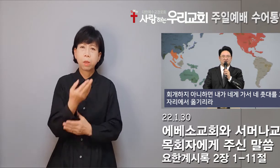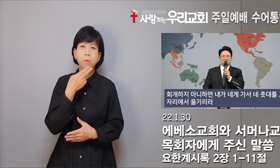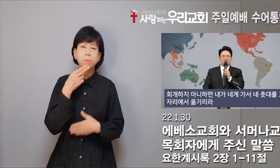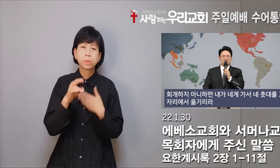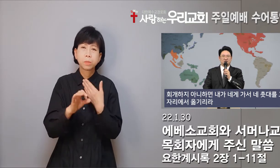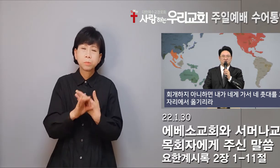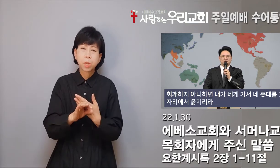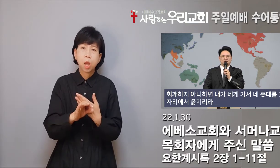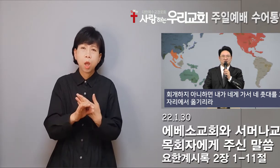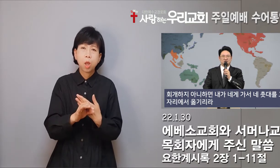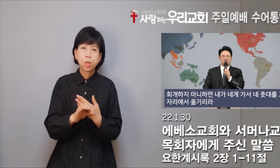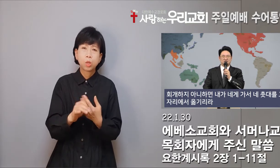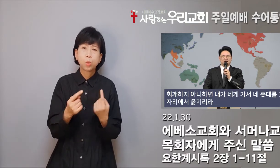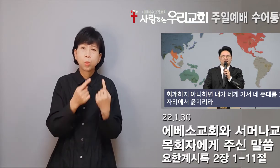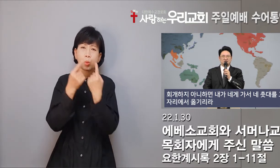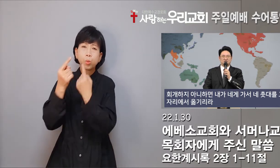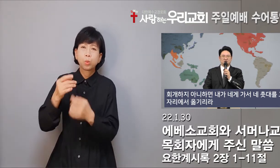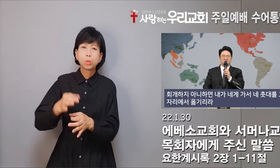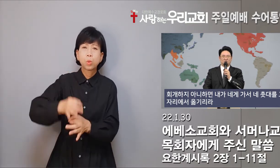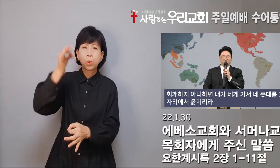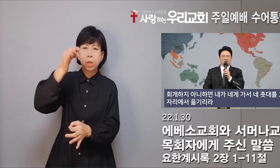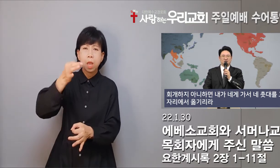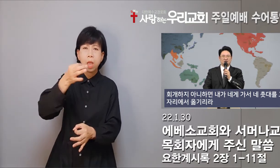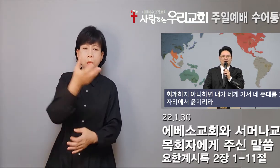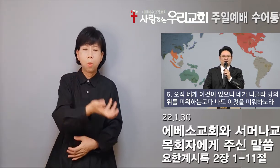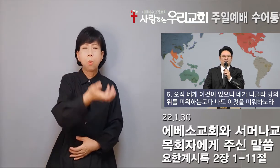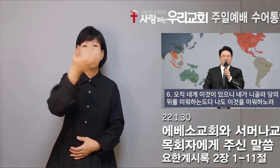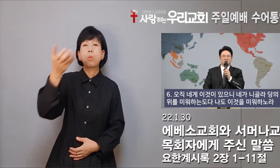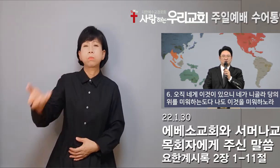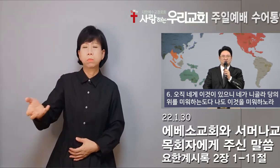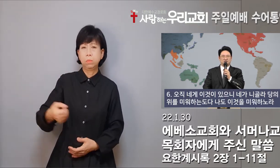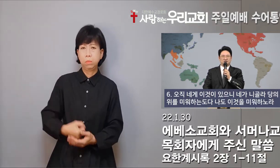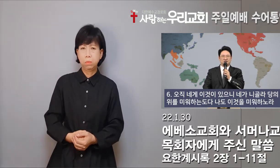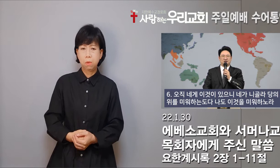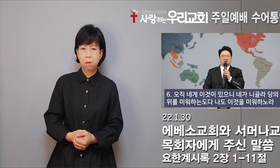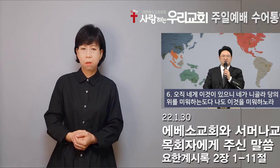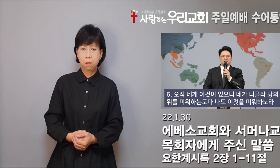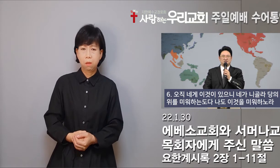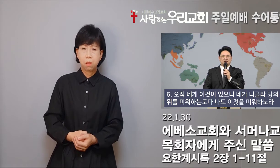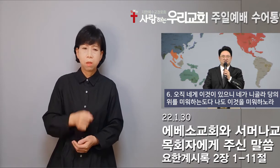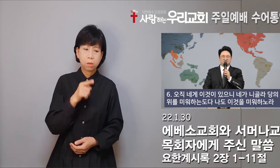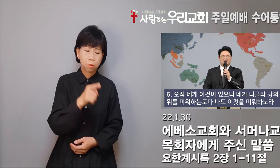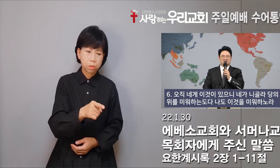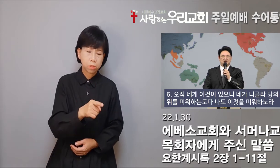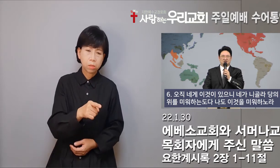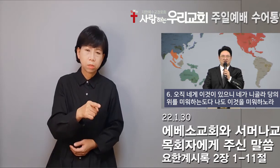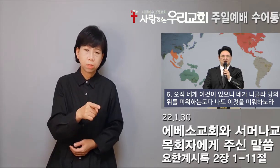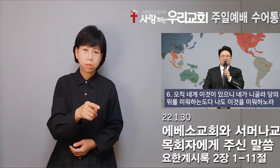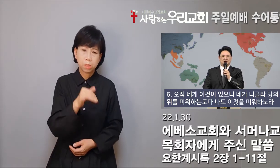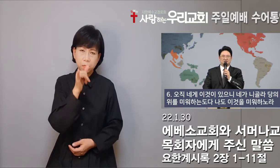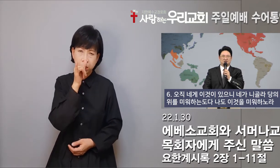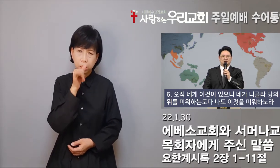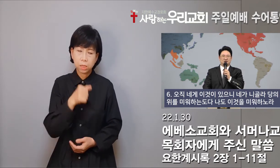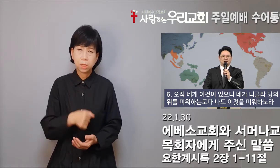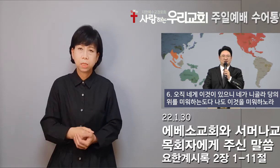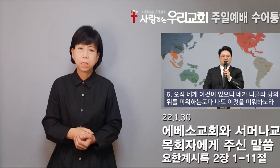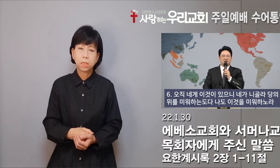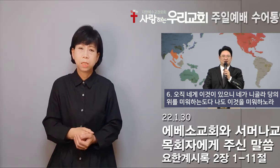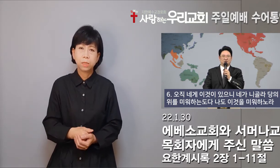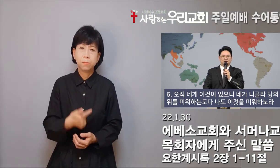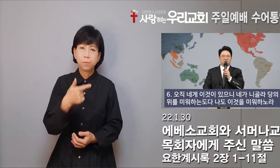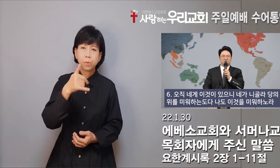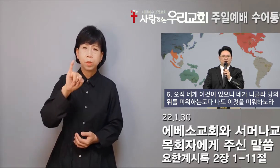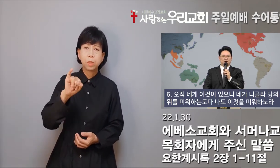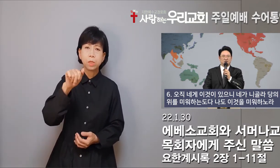내게 가서 내 촛대를 그 자리에서 옮기리라. 오직 내게 이것이 있으니 내가 니골라